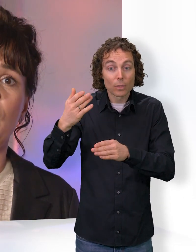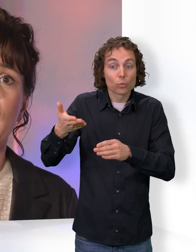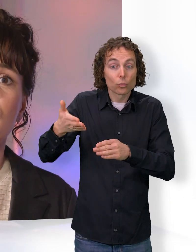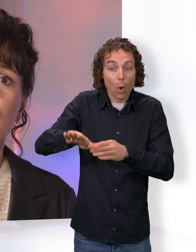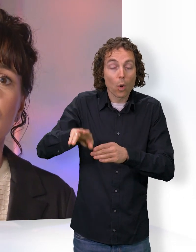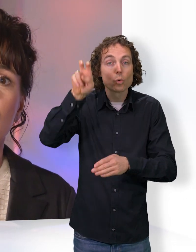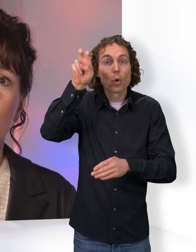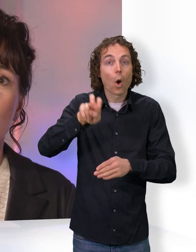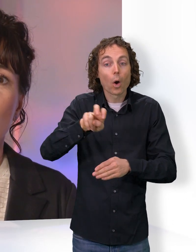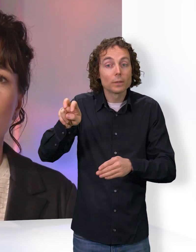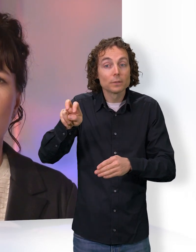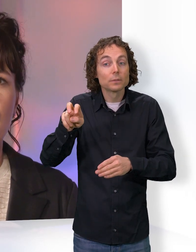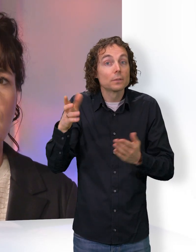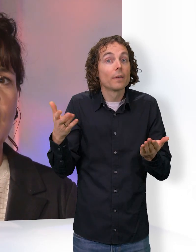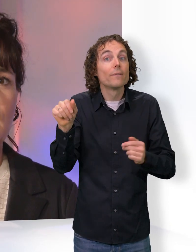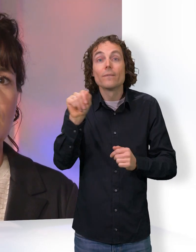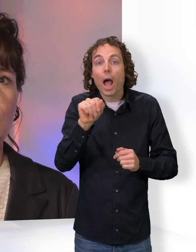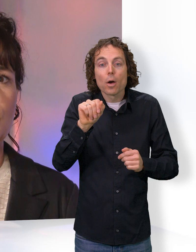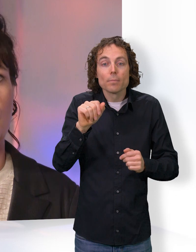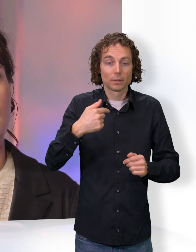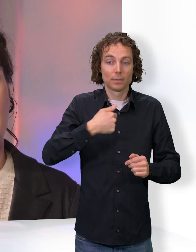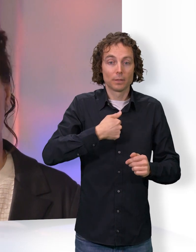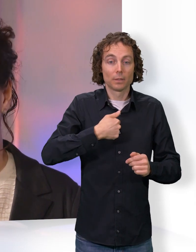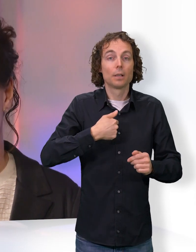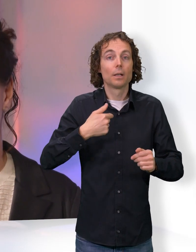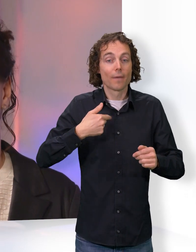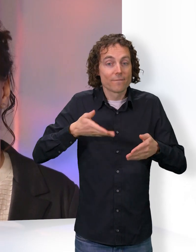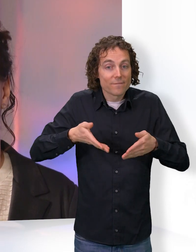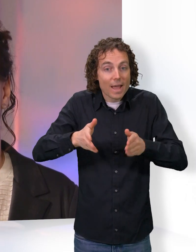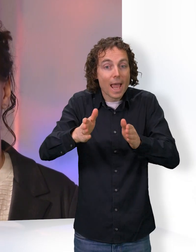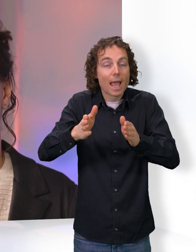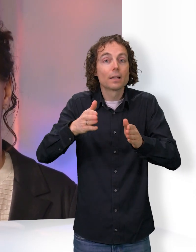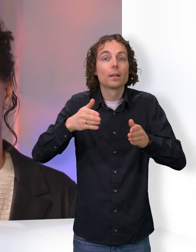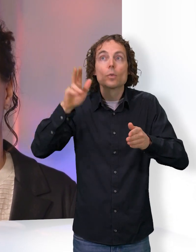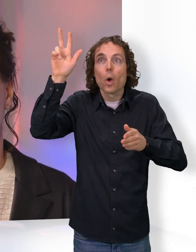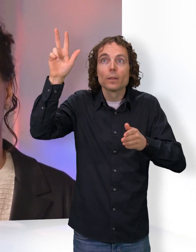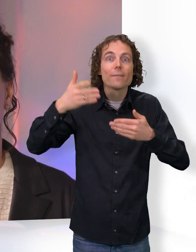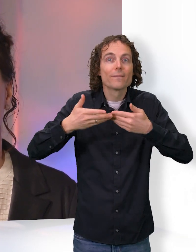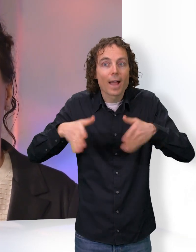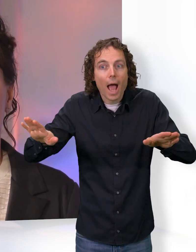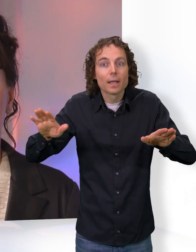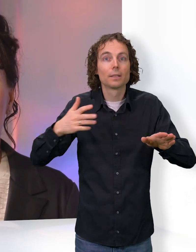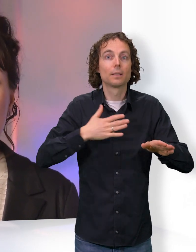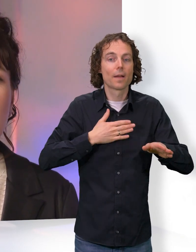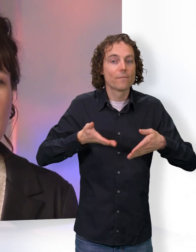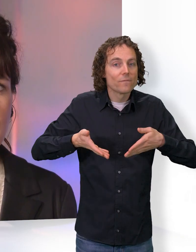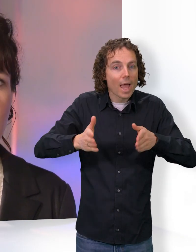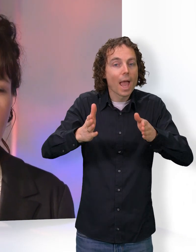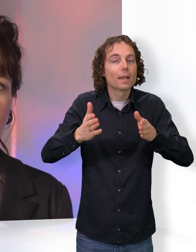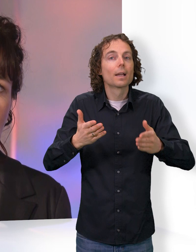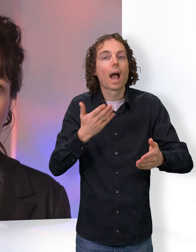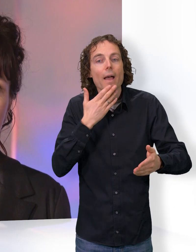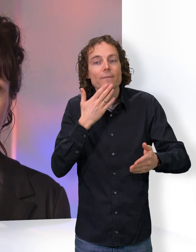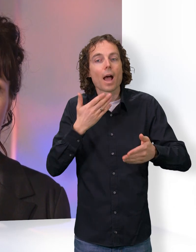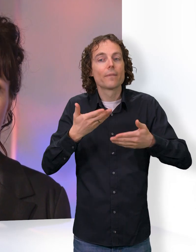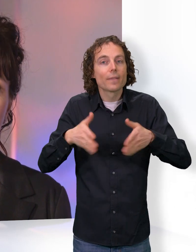Gott frei wird und unser Weg durch Gott ein leichterer wird. Leichter, weil wir nicht